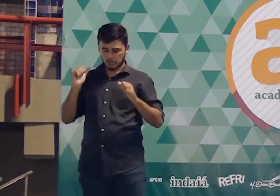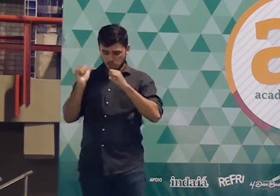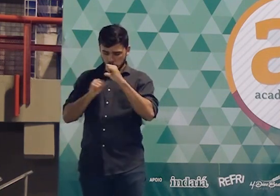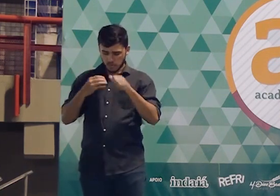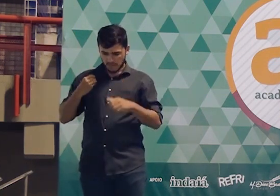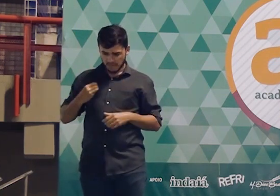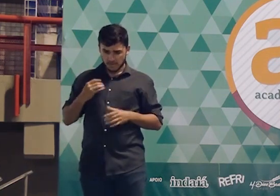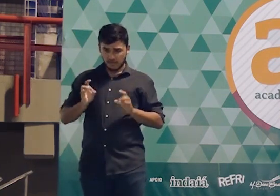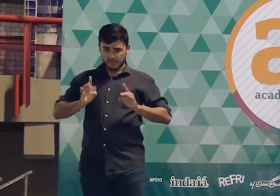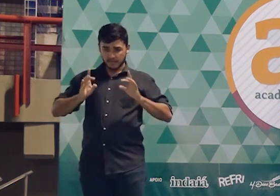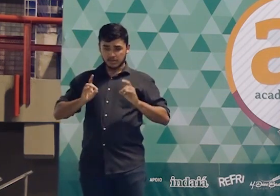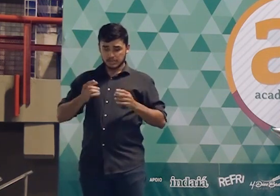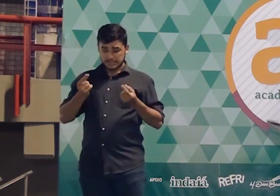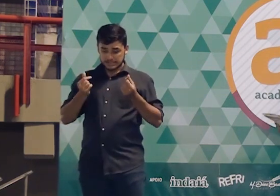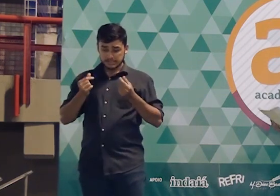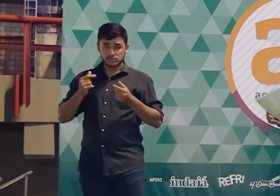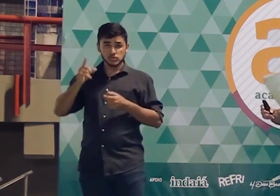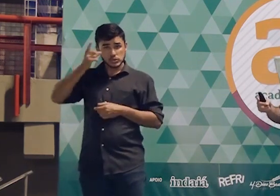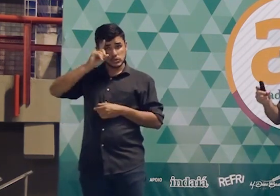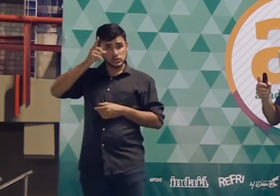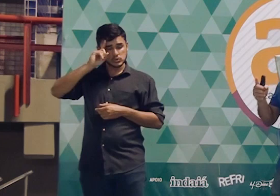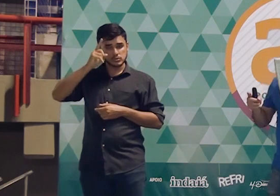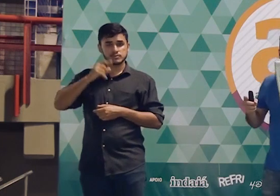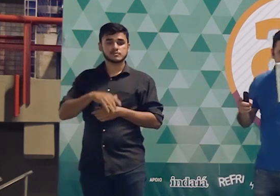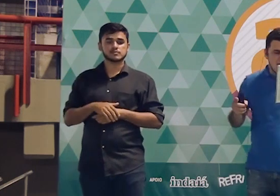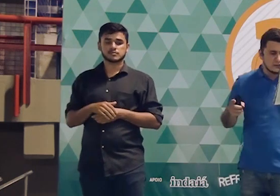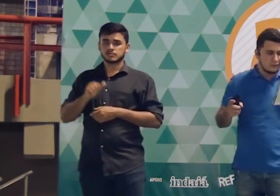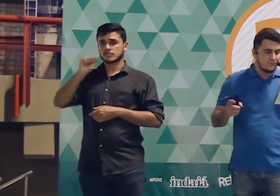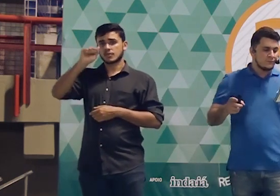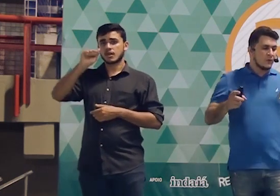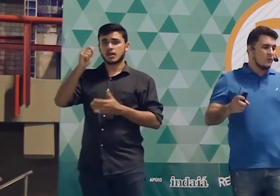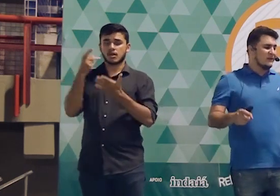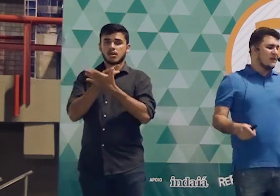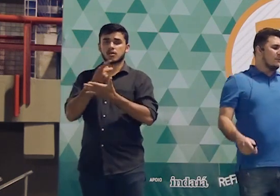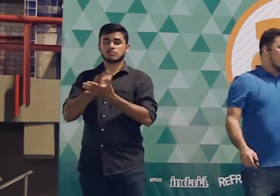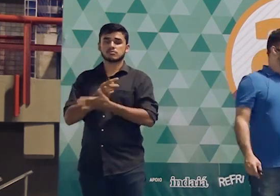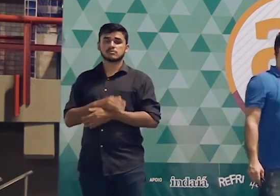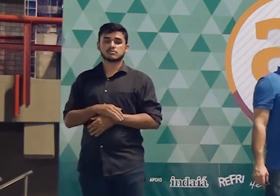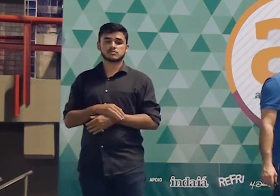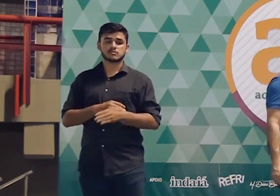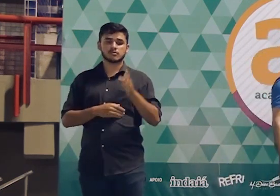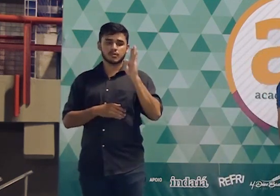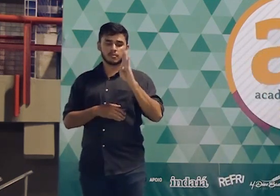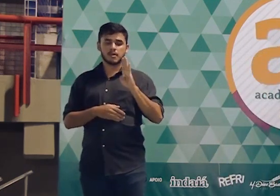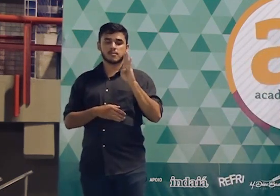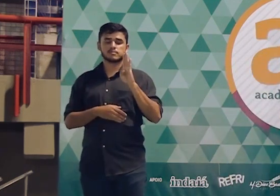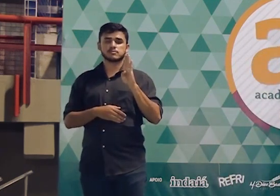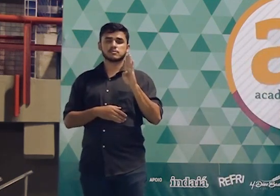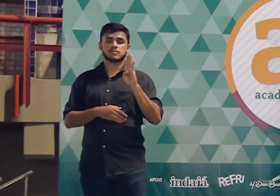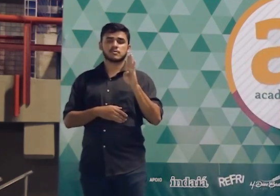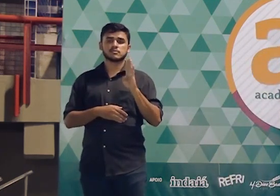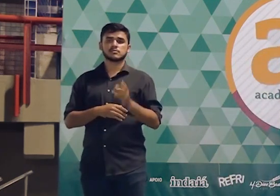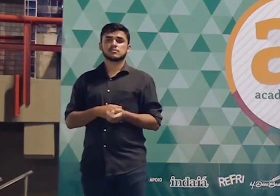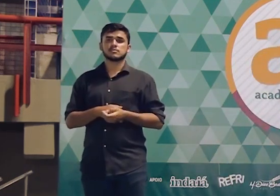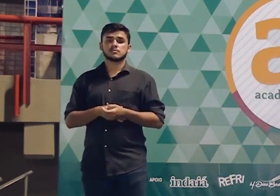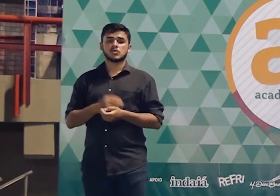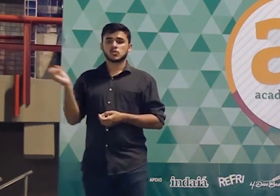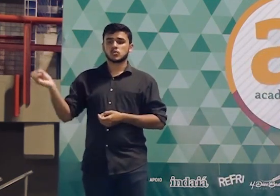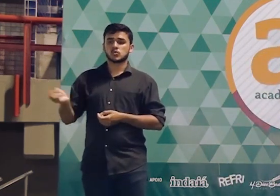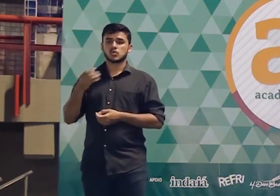na vida dele. Ele tem que se virar todo dia. O item A está errado. O item B, a